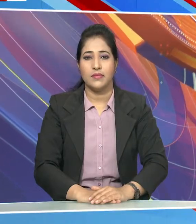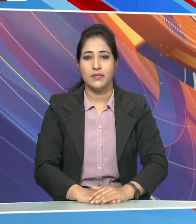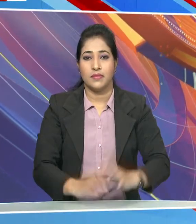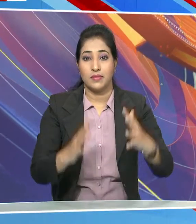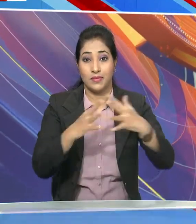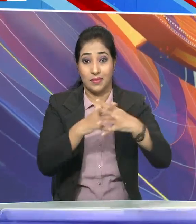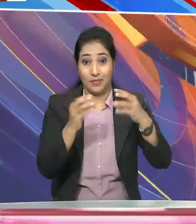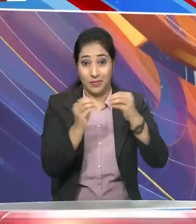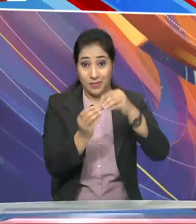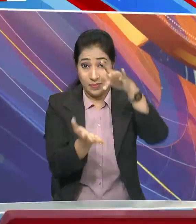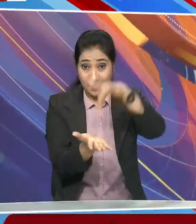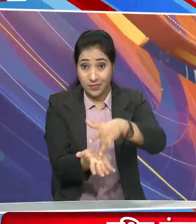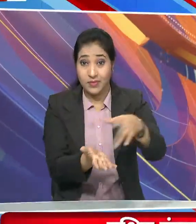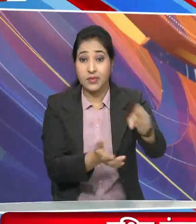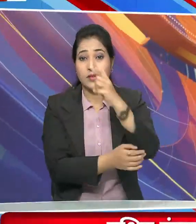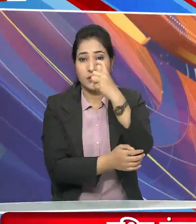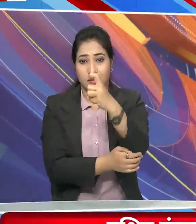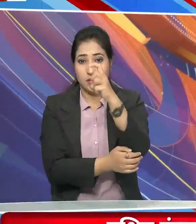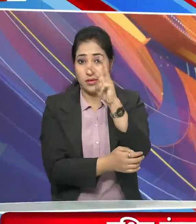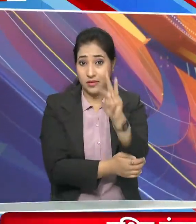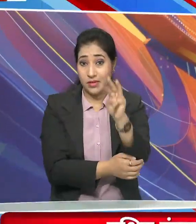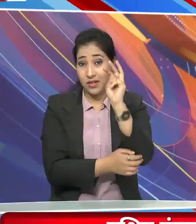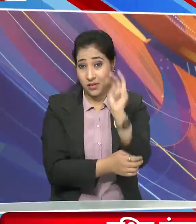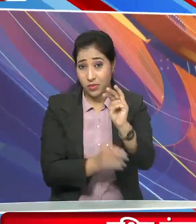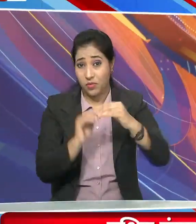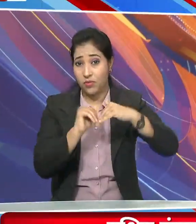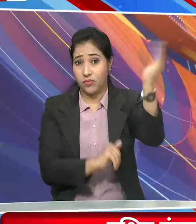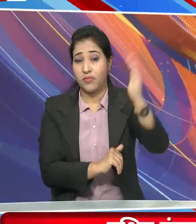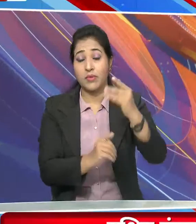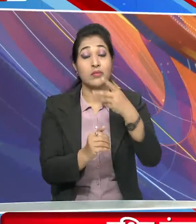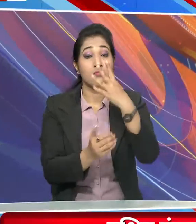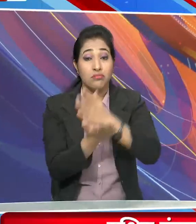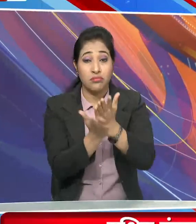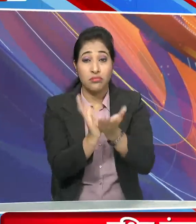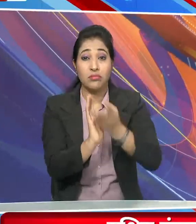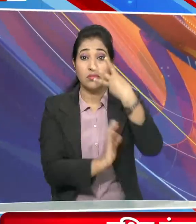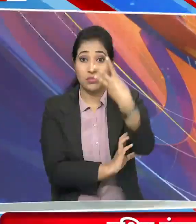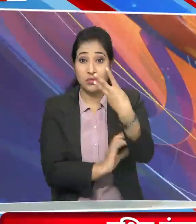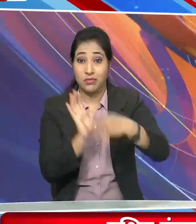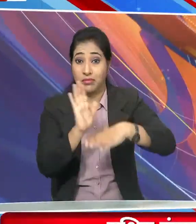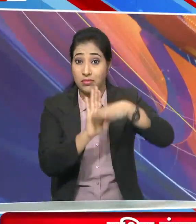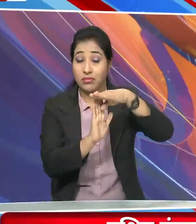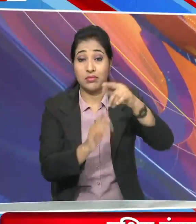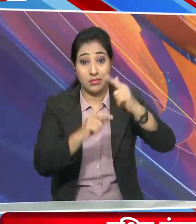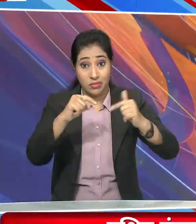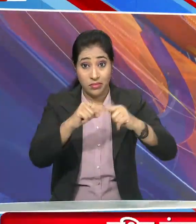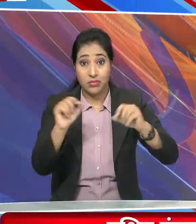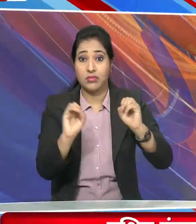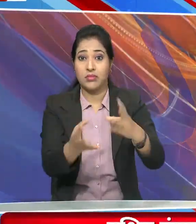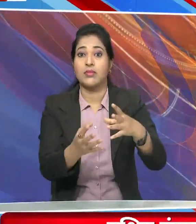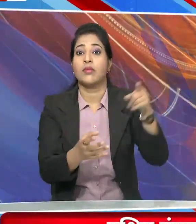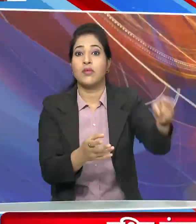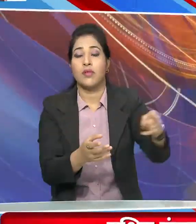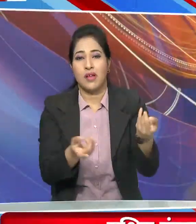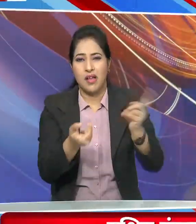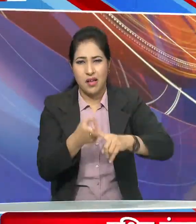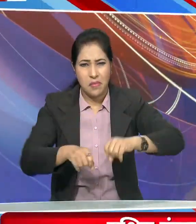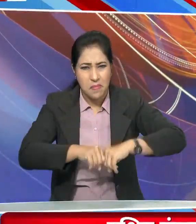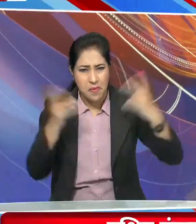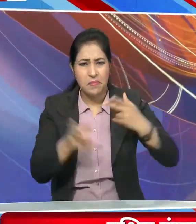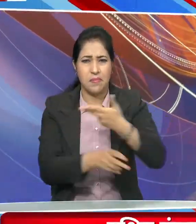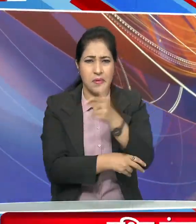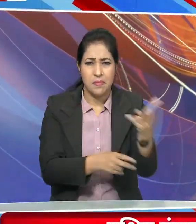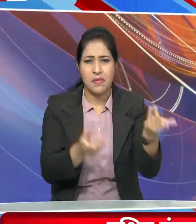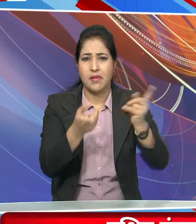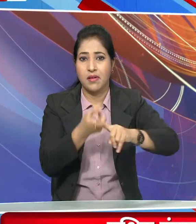पश्चिम बंगाल में 73000 से अधिक सीटों पर थ्री स्तरीय पंचायत चुनाव के लिए मतदान हुआ शुरू हिंसा के आशंका